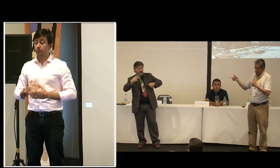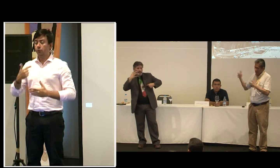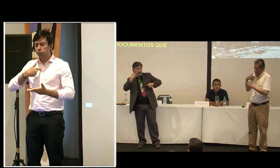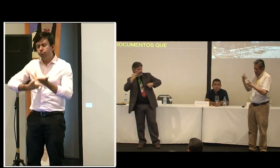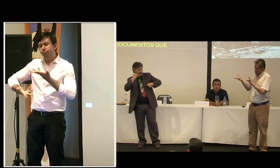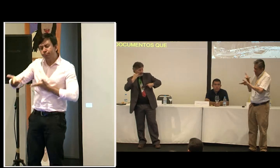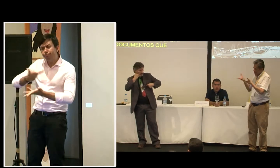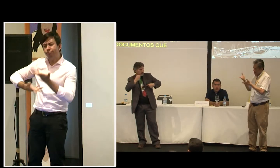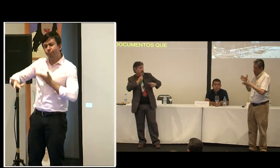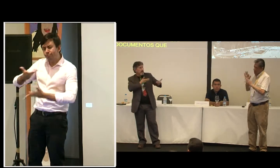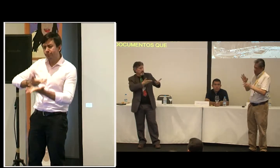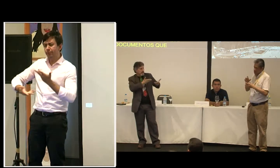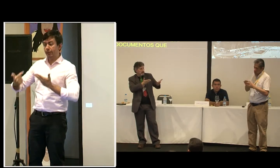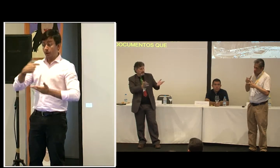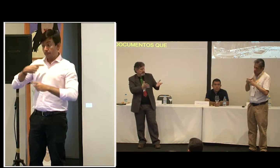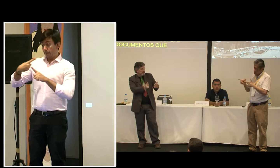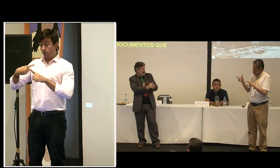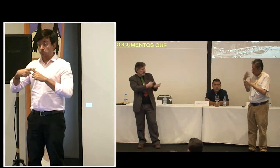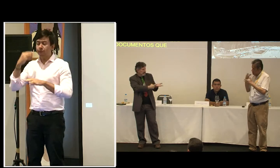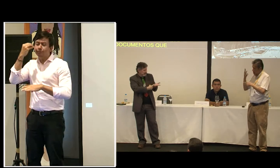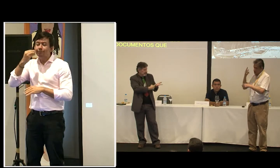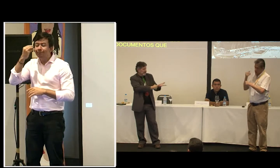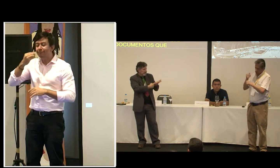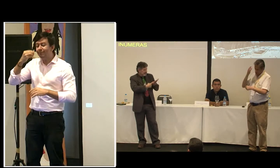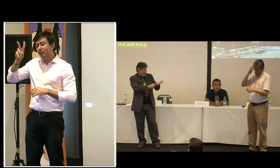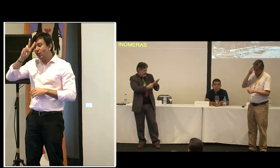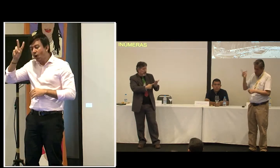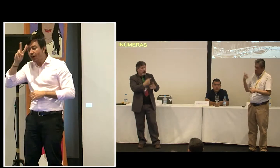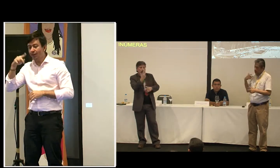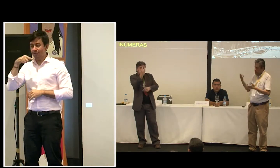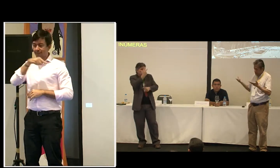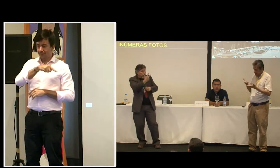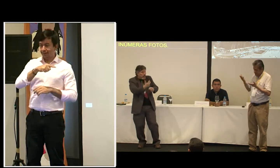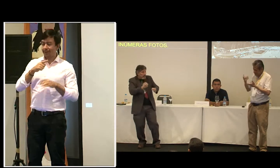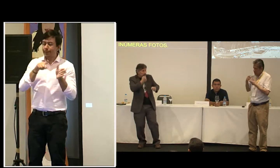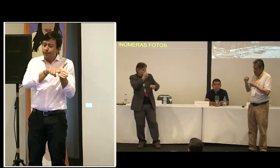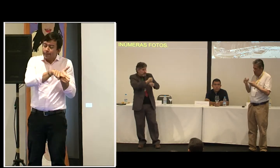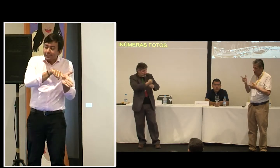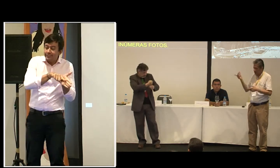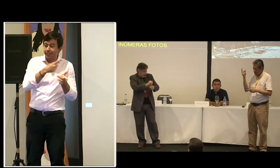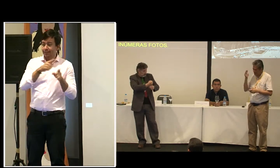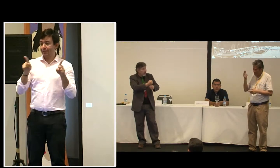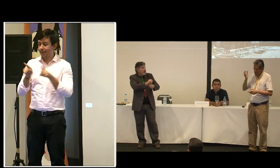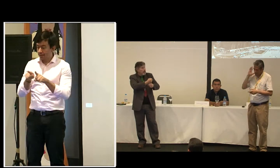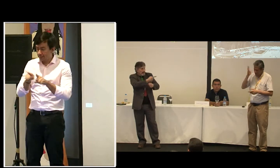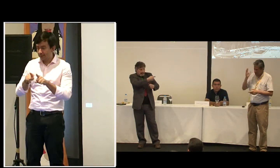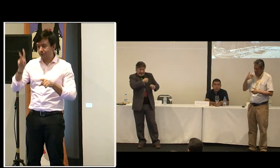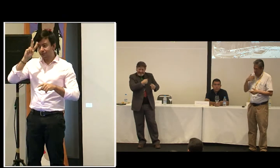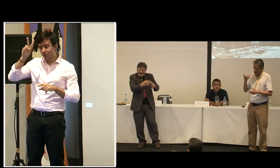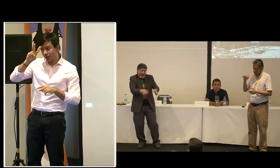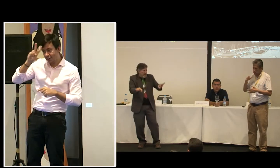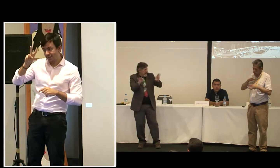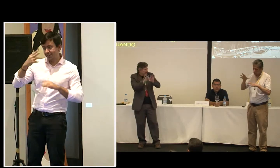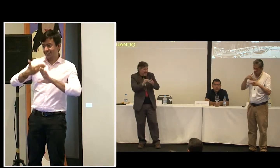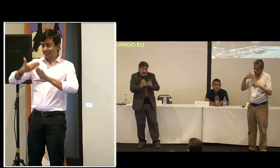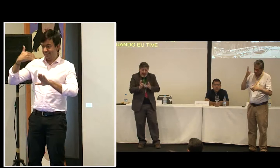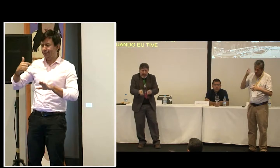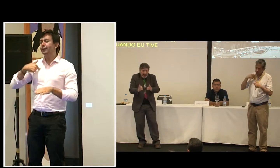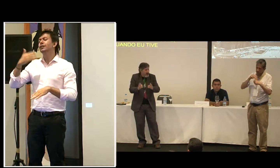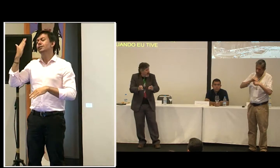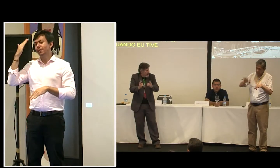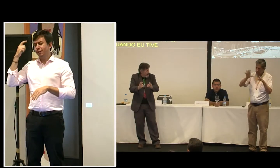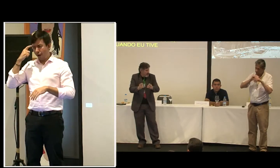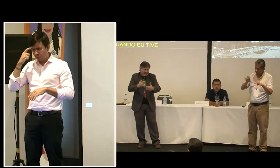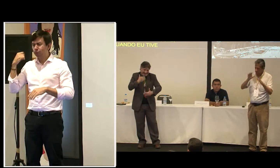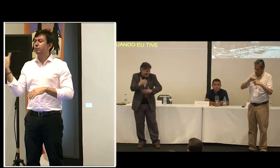E então foi quando eu tive contato com o Álvaro. Conto também sobre as minhas